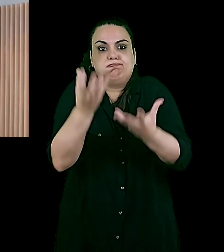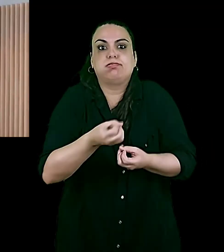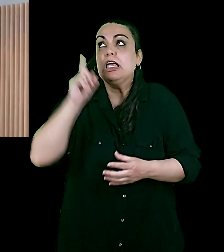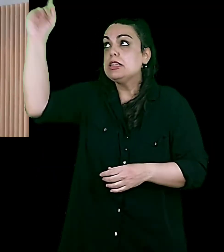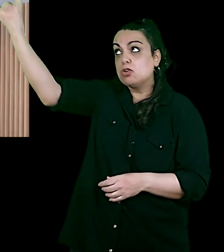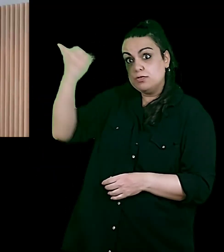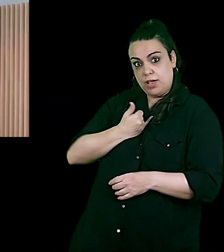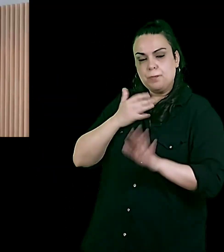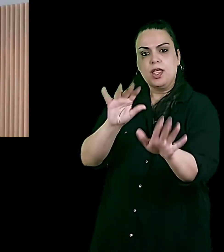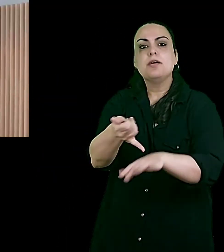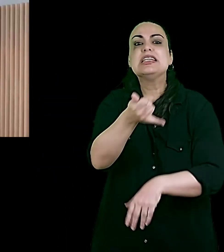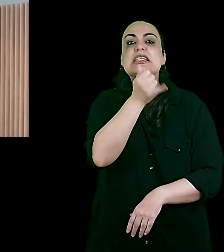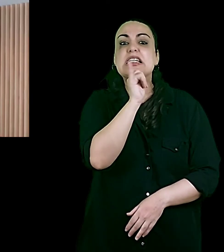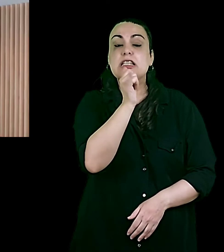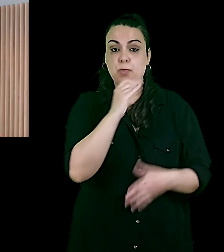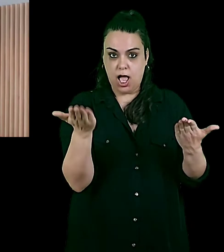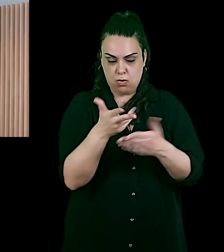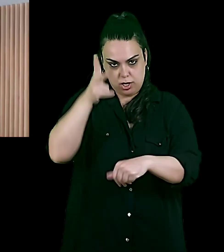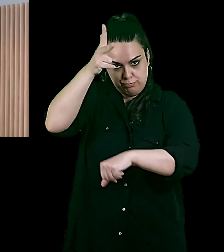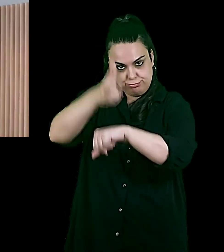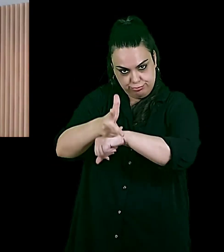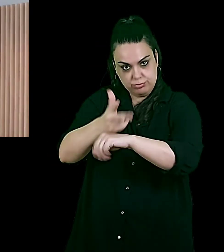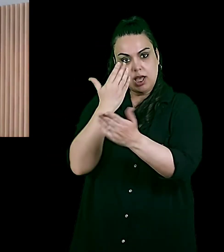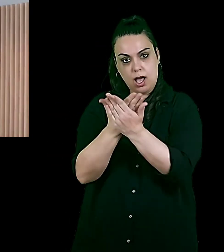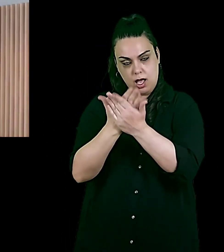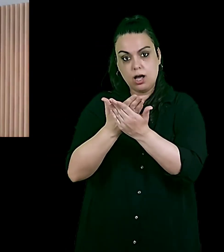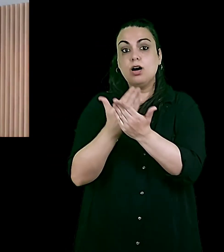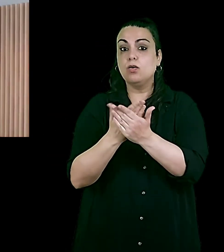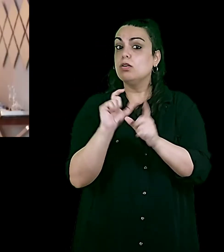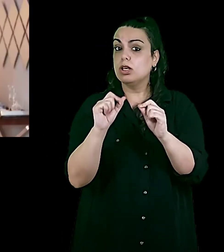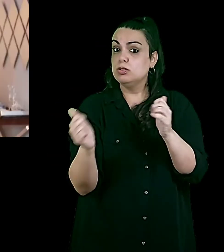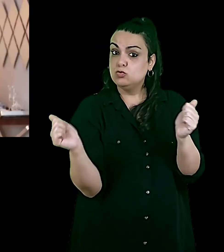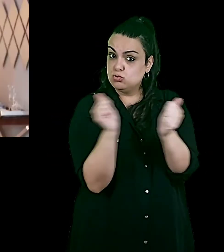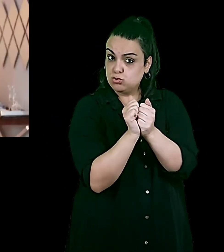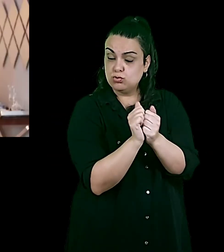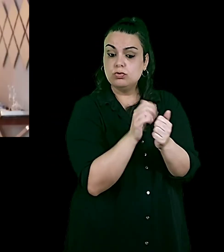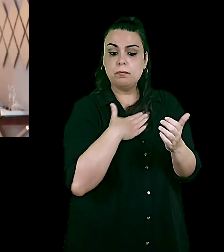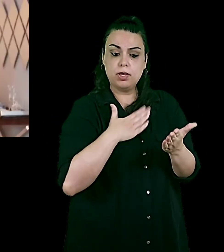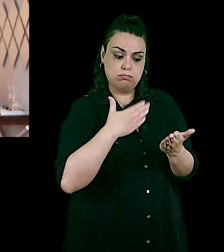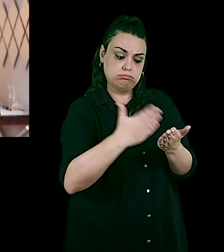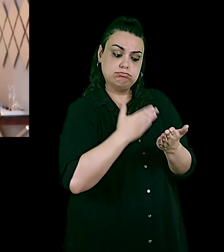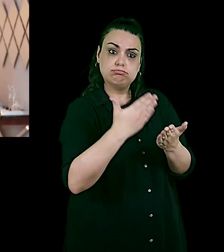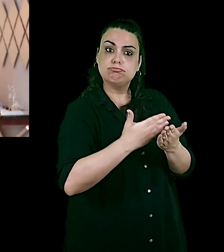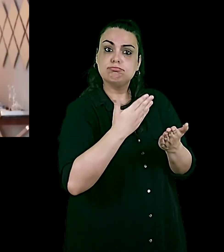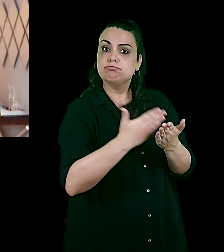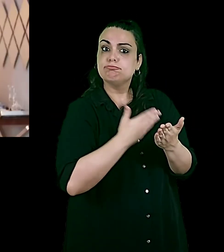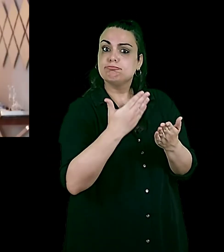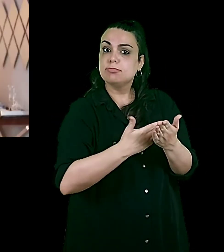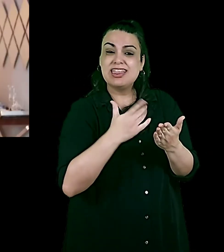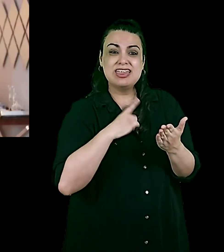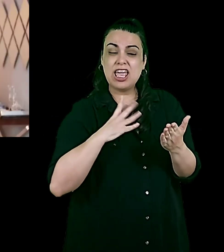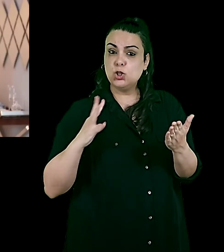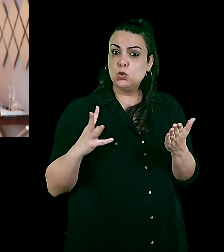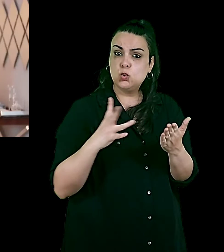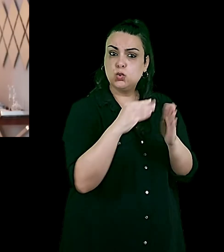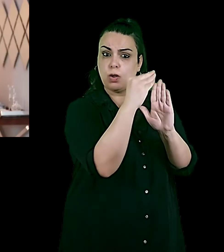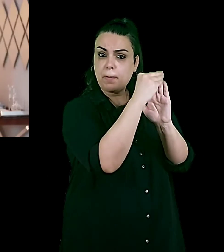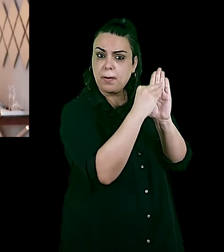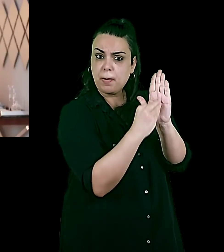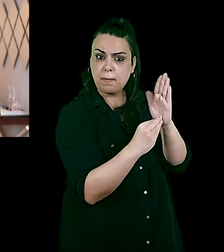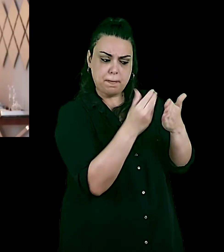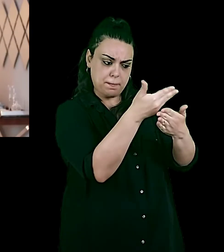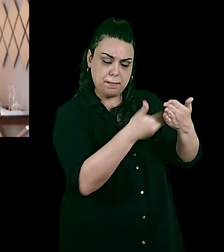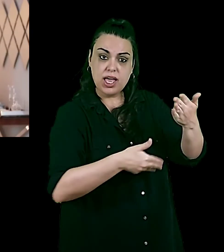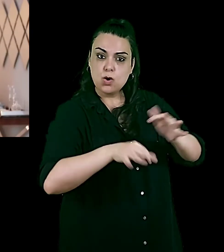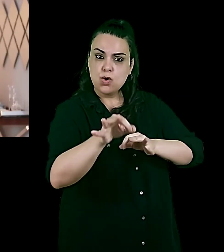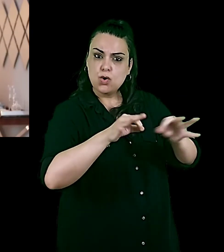nosso coração. Por exemplo, eu estou agora gravando essa aula para você com o auxílio do meu bloco de notas, que é onde está todo o